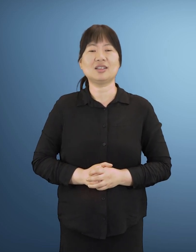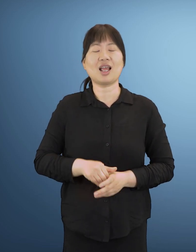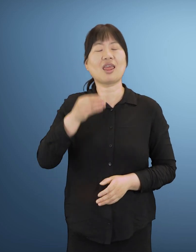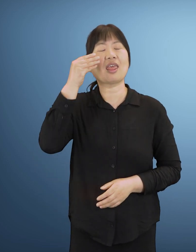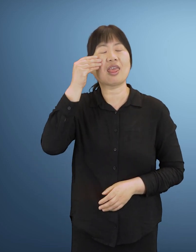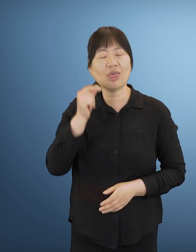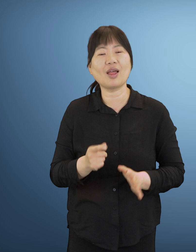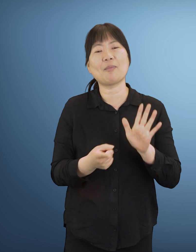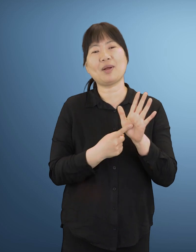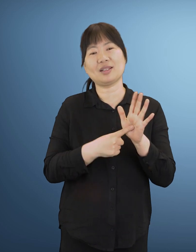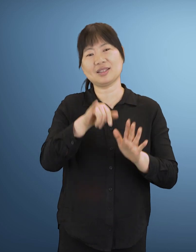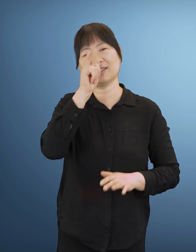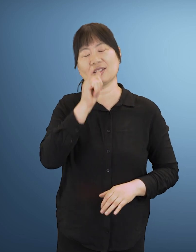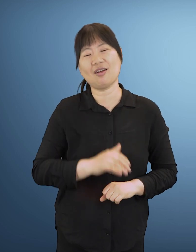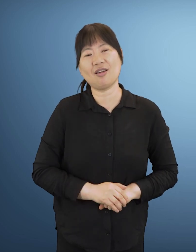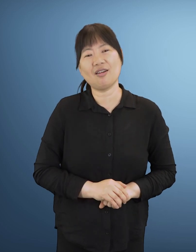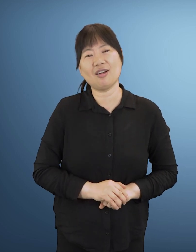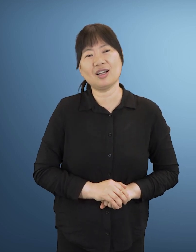익숙한 반응.